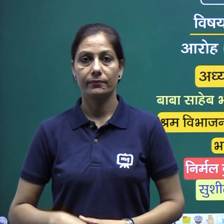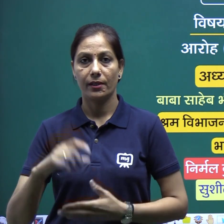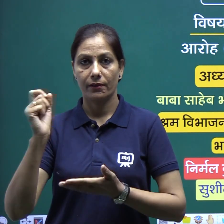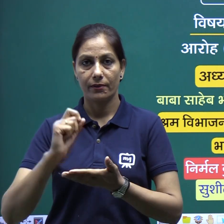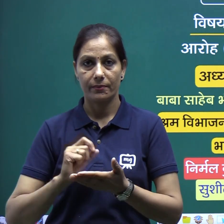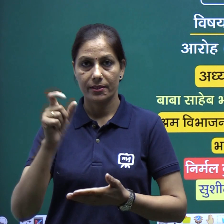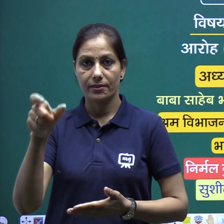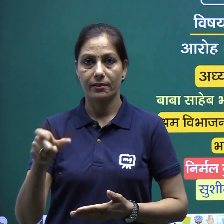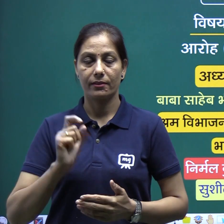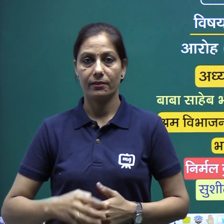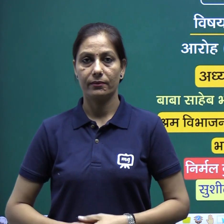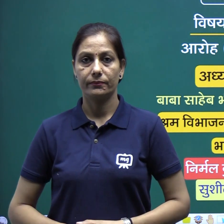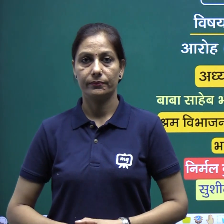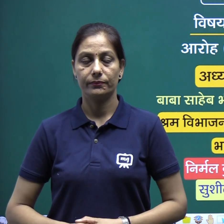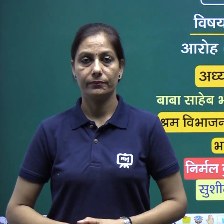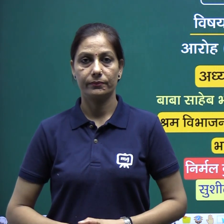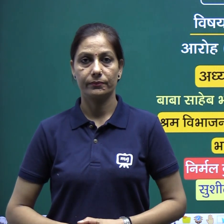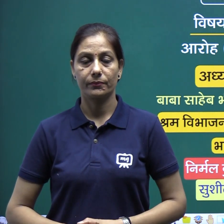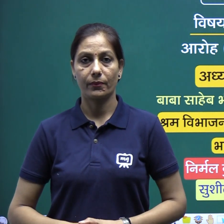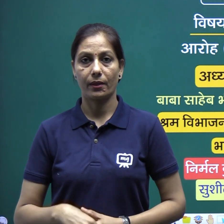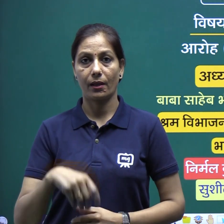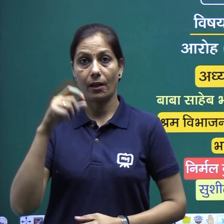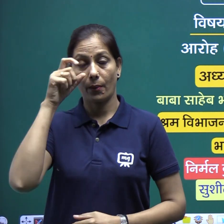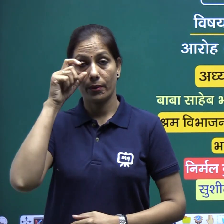लेखक है बाबा साहेब